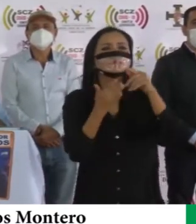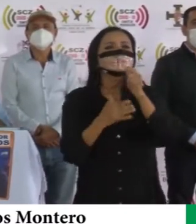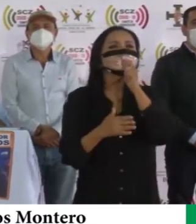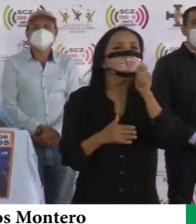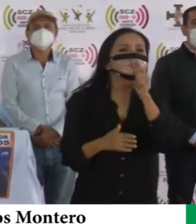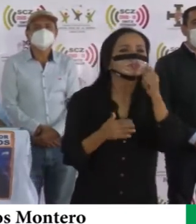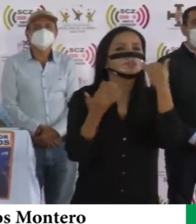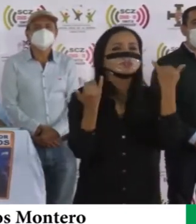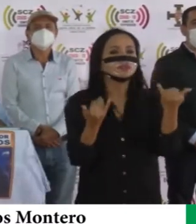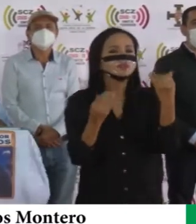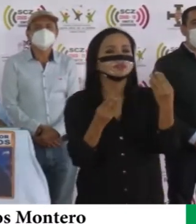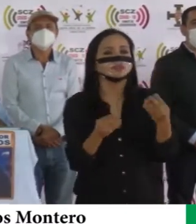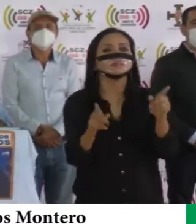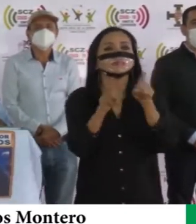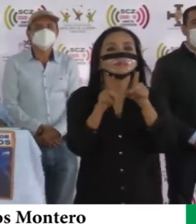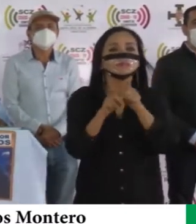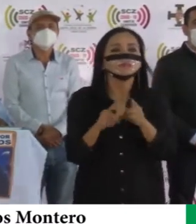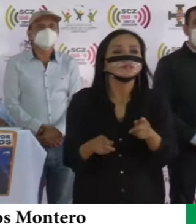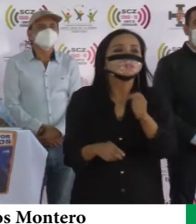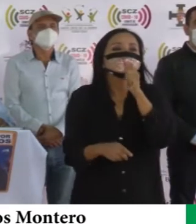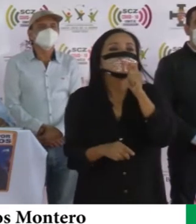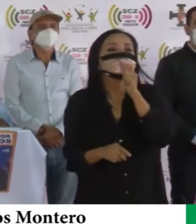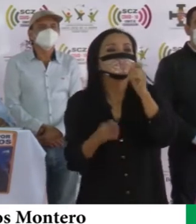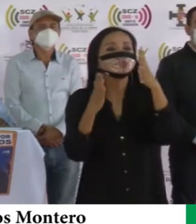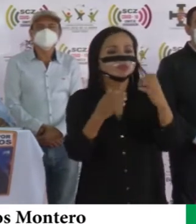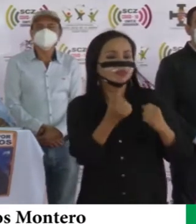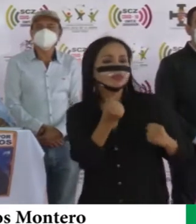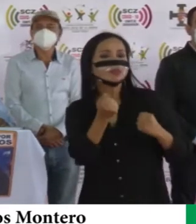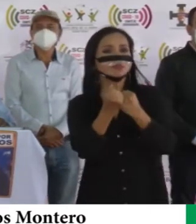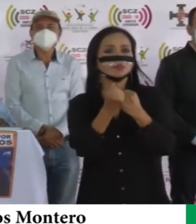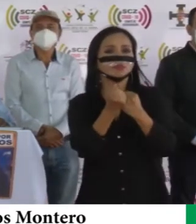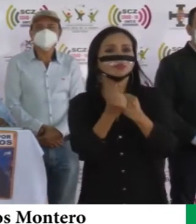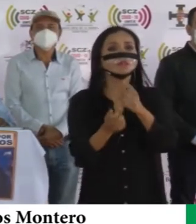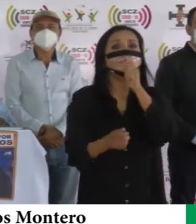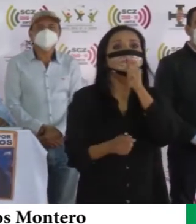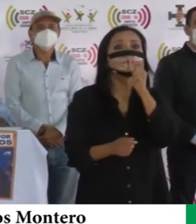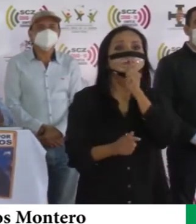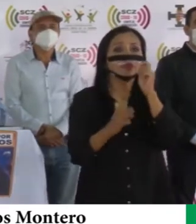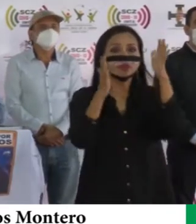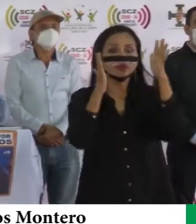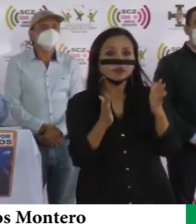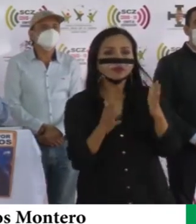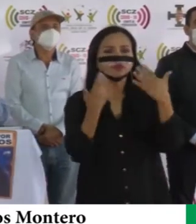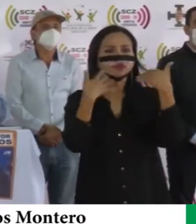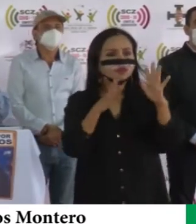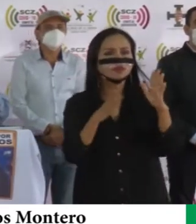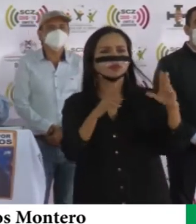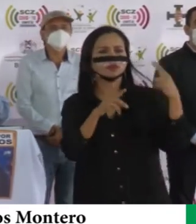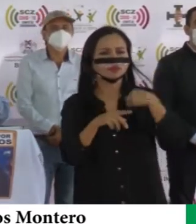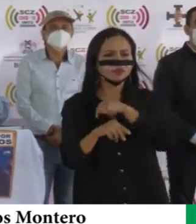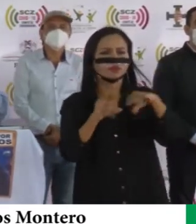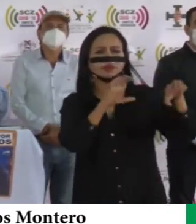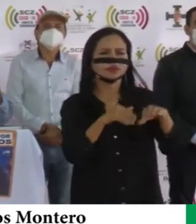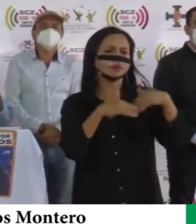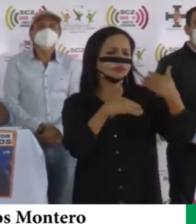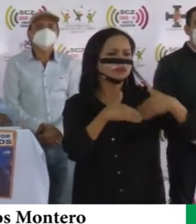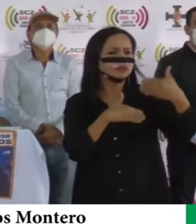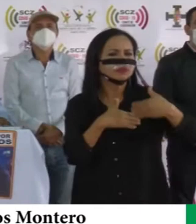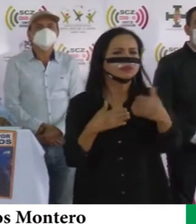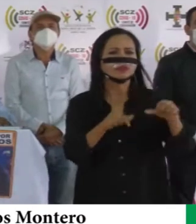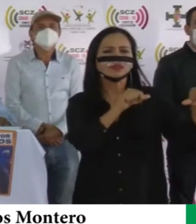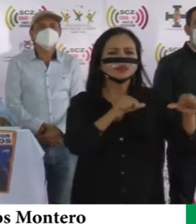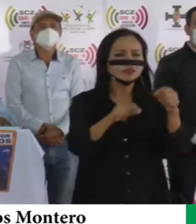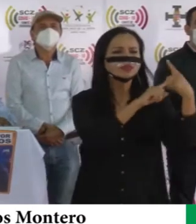no hemos convertido en periodistas solidarios. Estos periodistas solidarios ya venimos cumpliendo una serie de